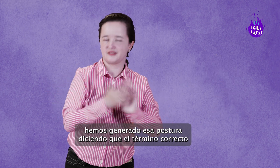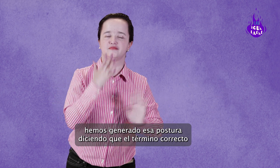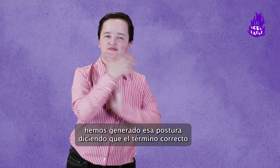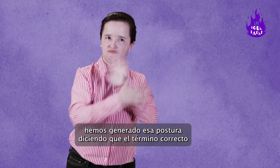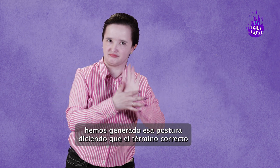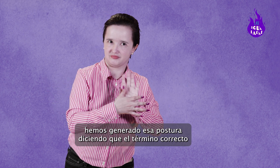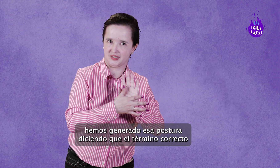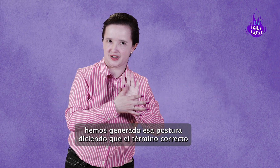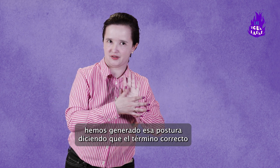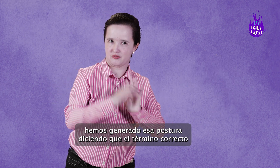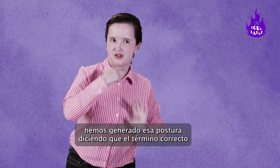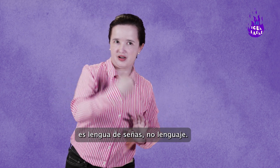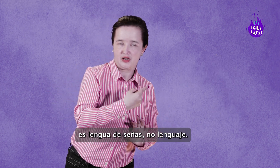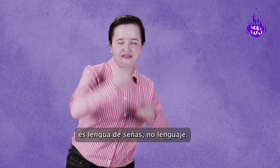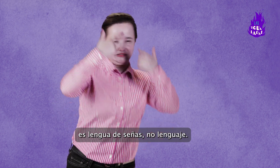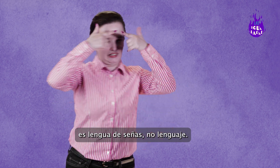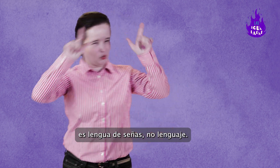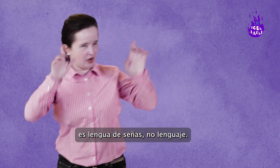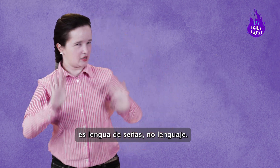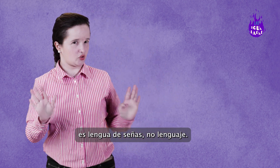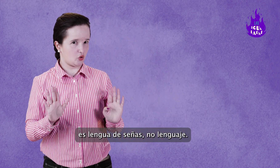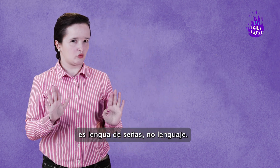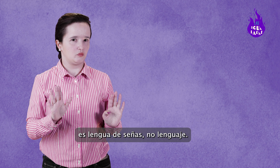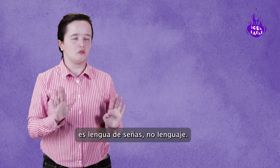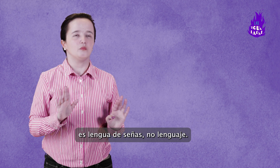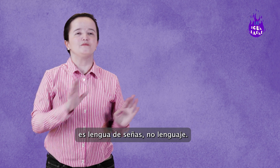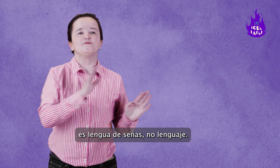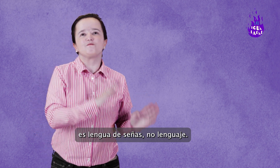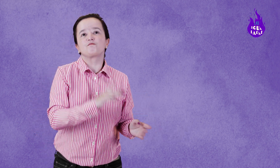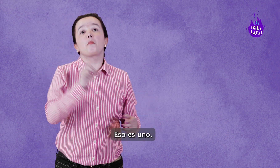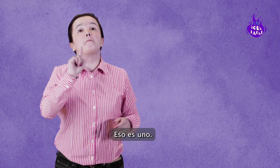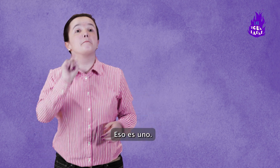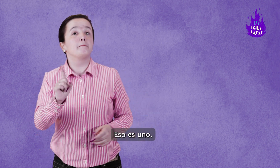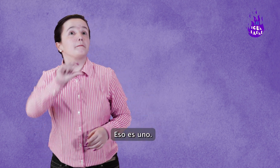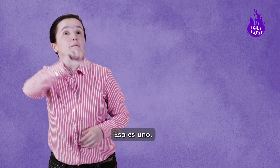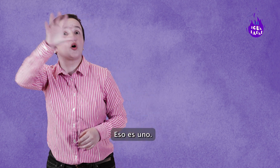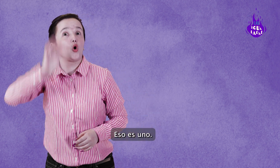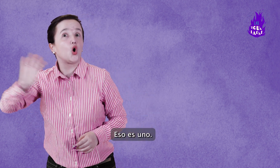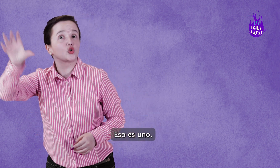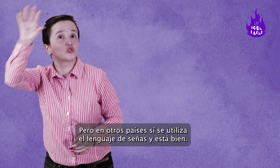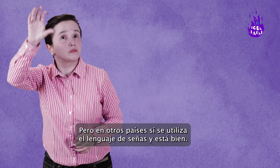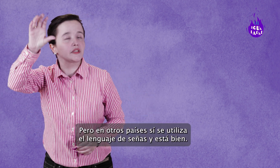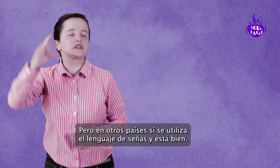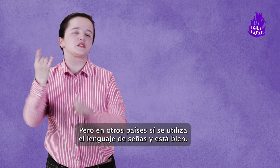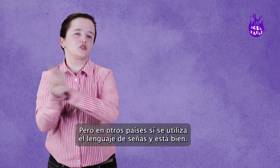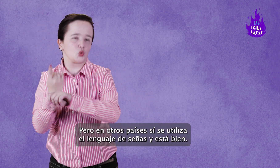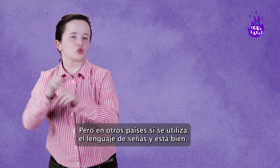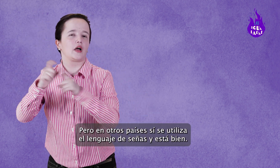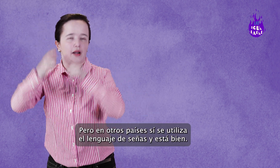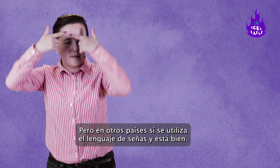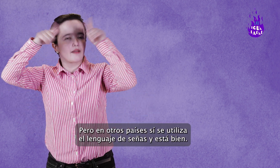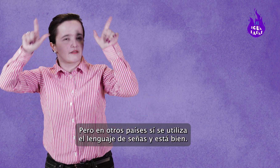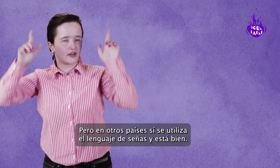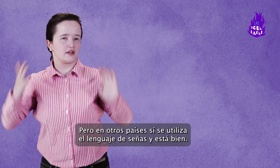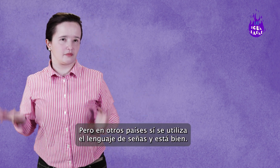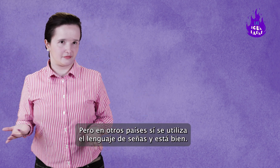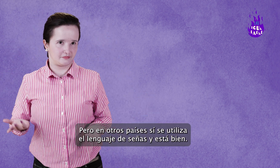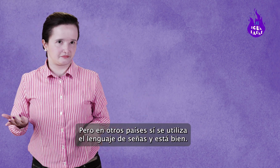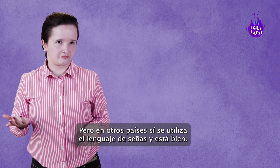el término correcto es lengua de señas, no lenguaje, eso es uno. Pero en otros países sí se utiliza el lenguaje